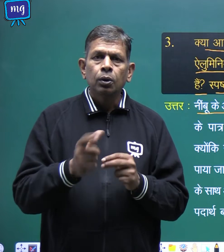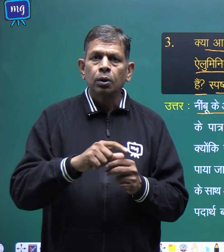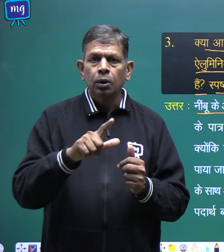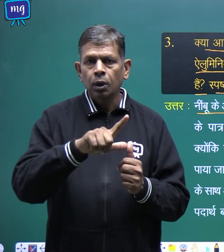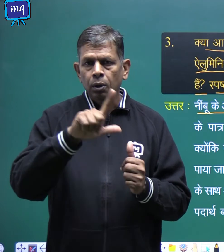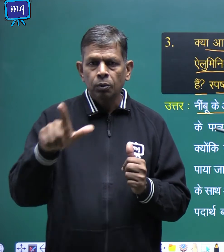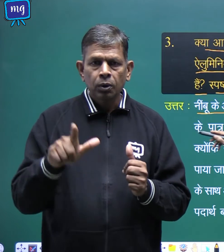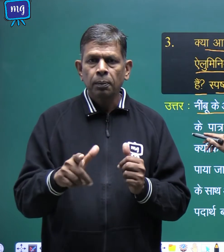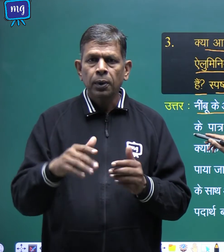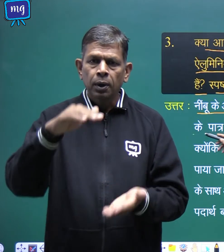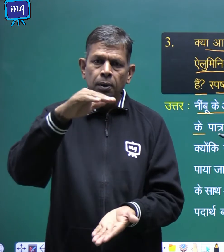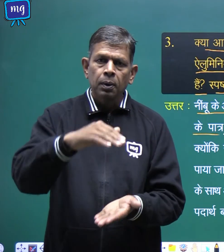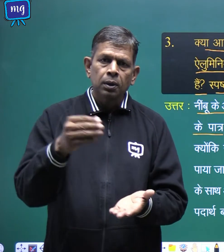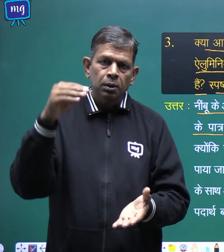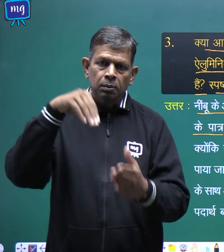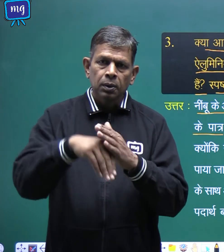एल्युमिनियम के पात्र में